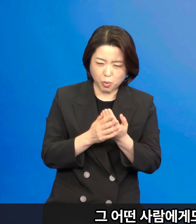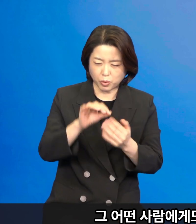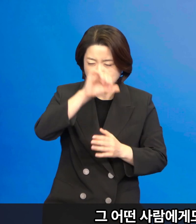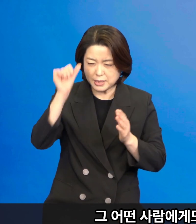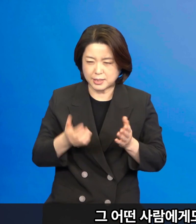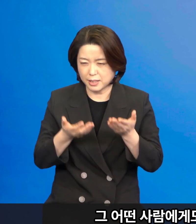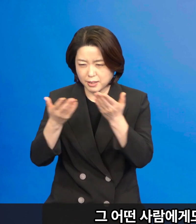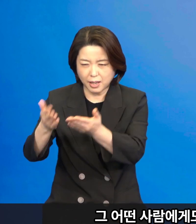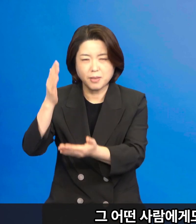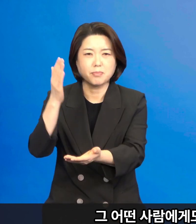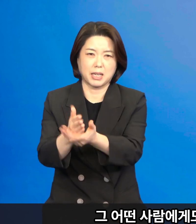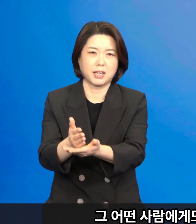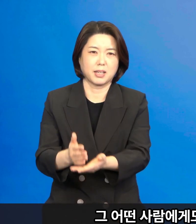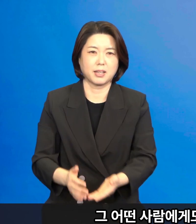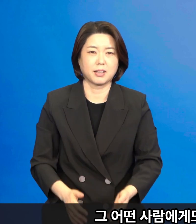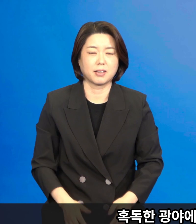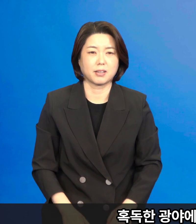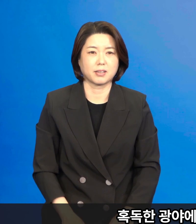말아라.